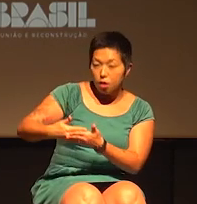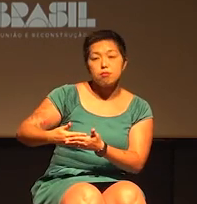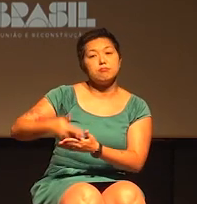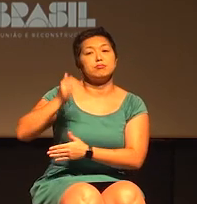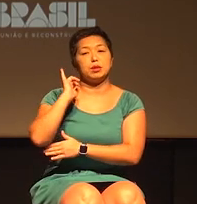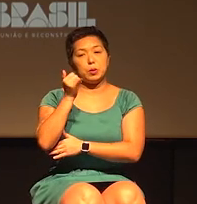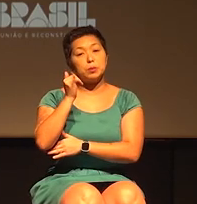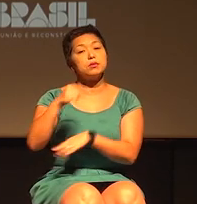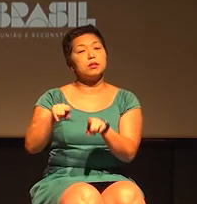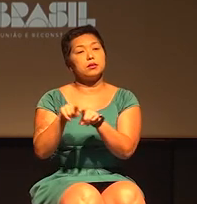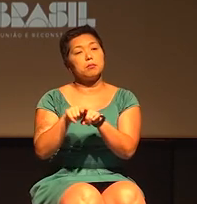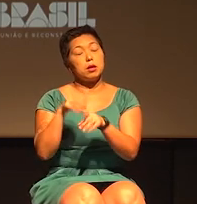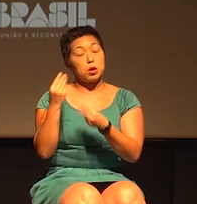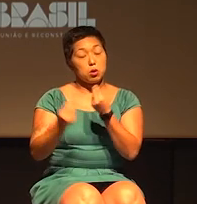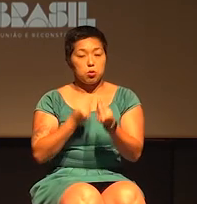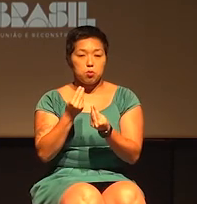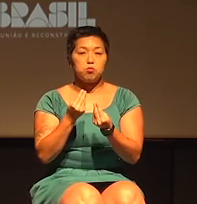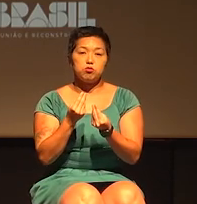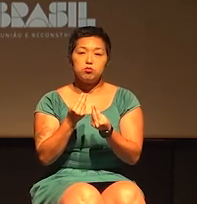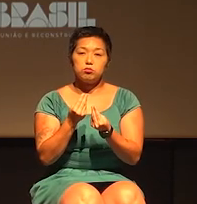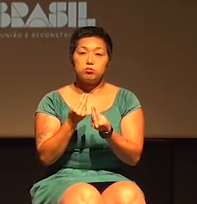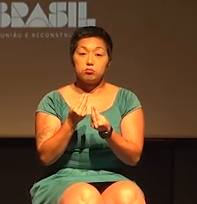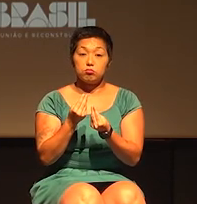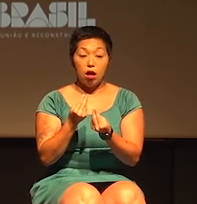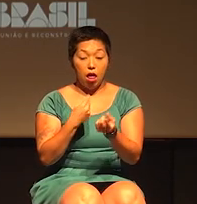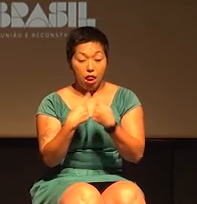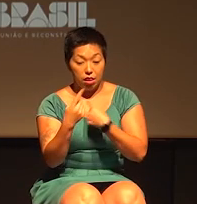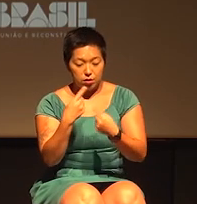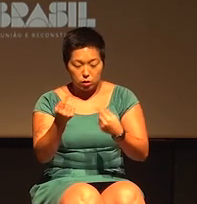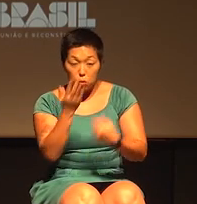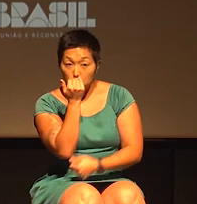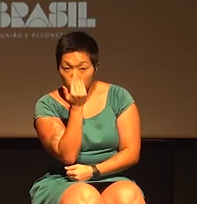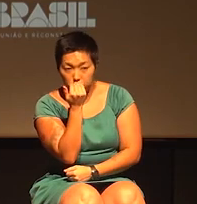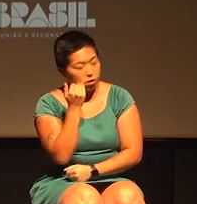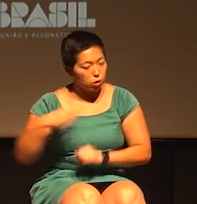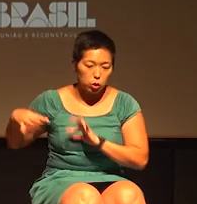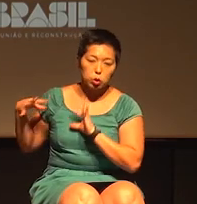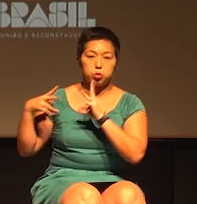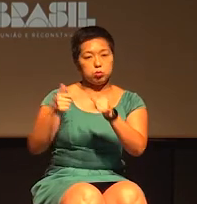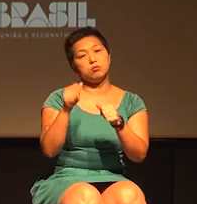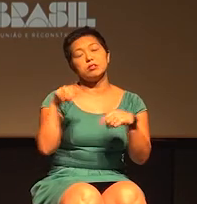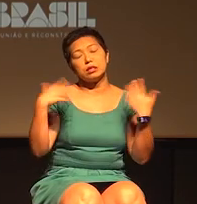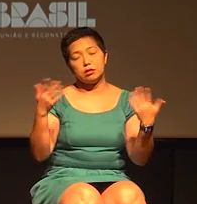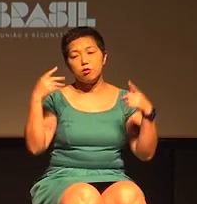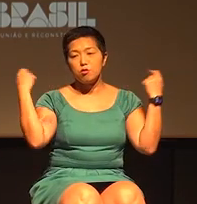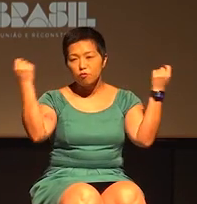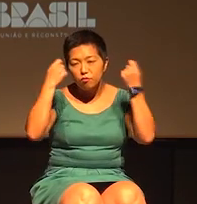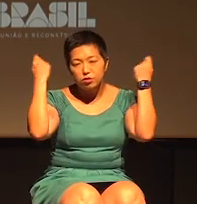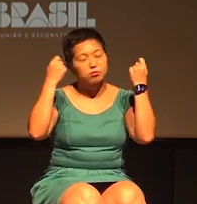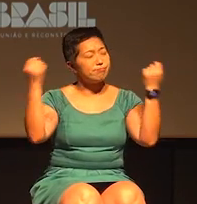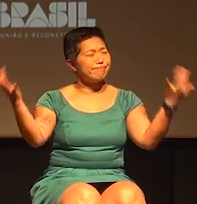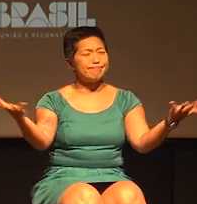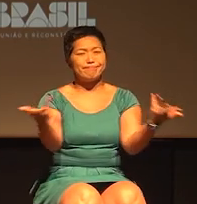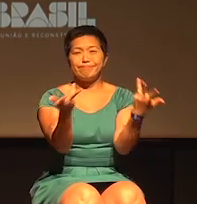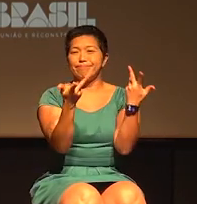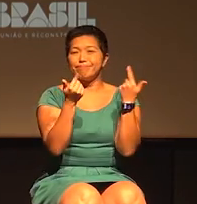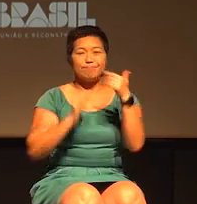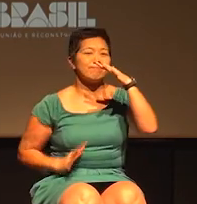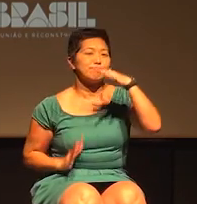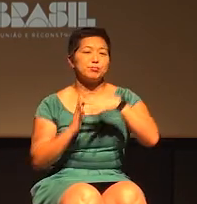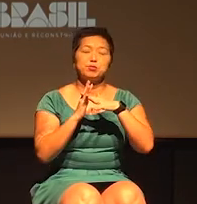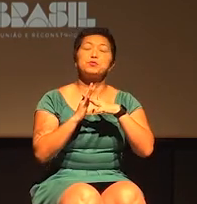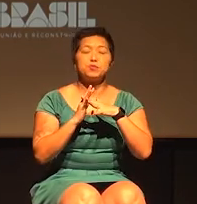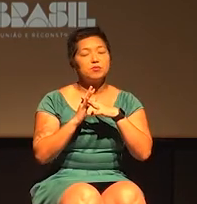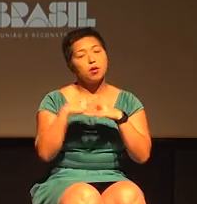contar e muito acúmulo né porque a relação com a comida é de todos né então esse festival é fantástico é muito maravilhoso então